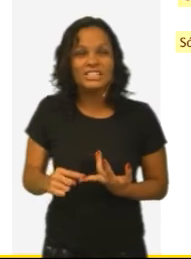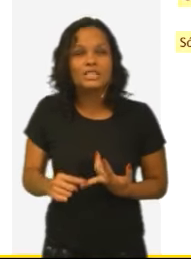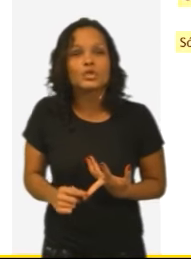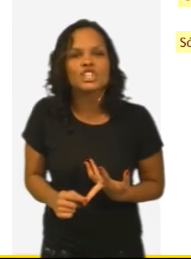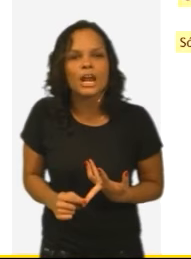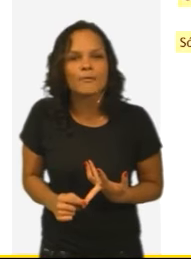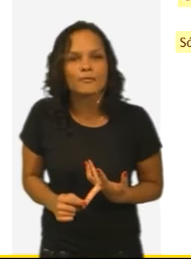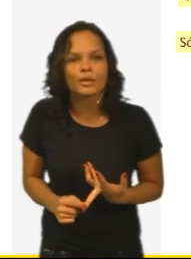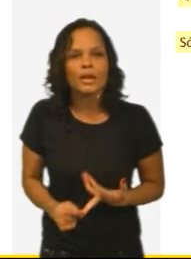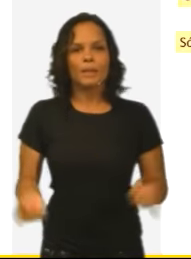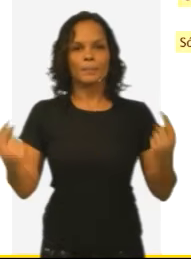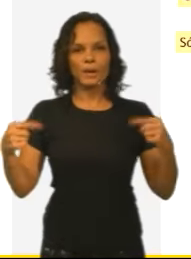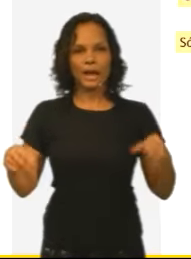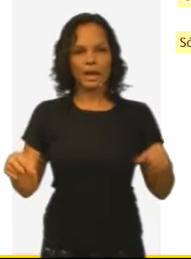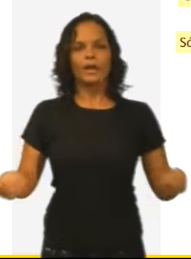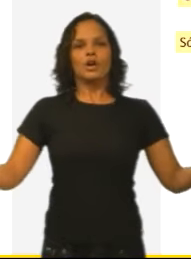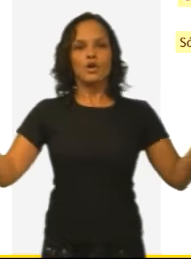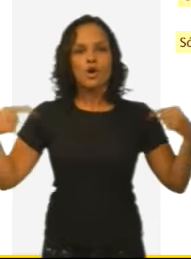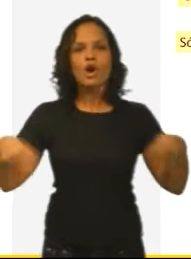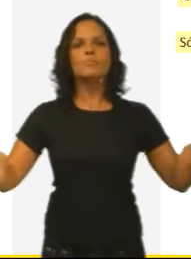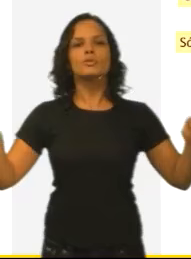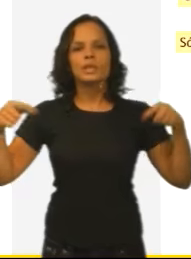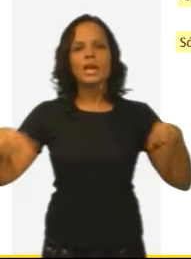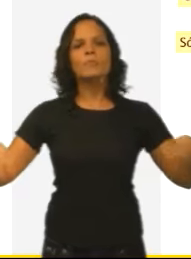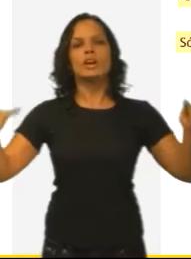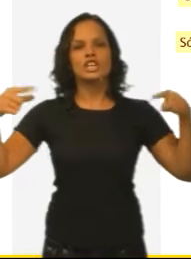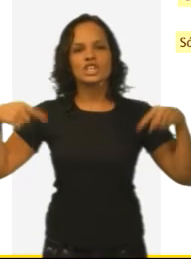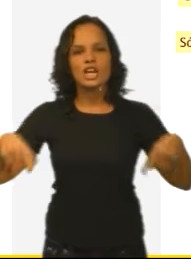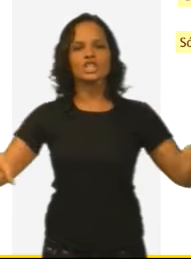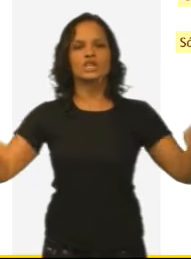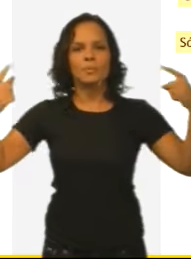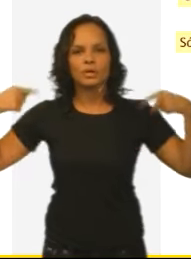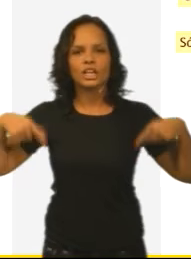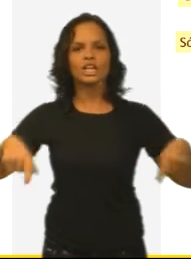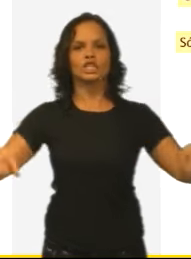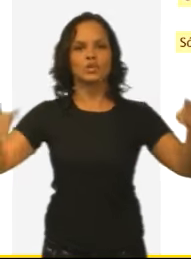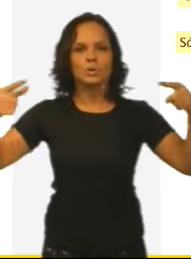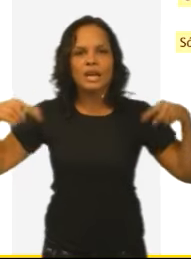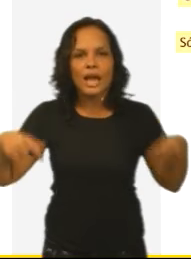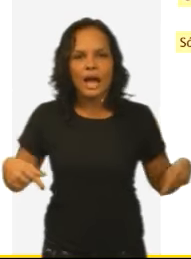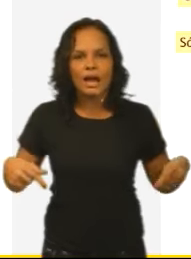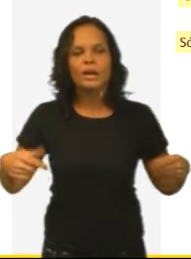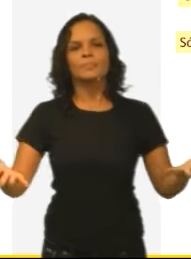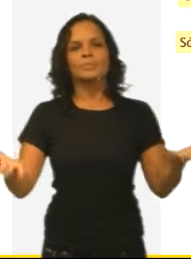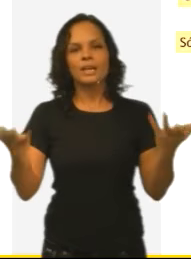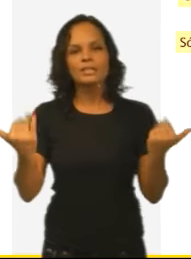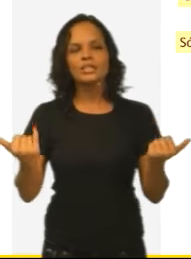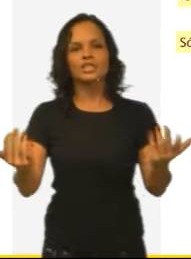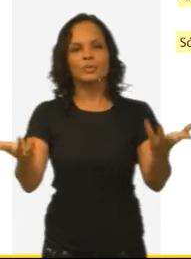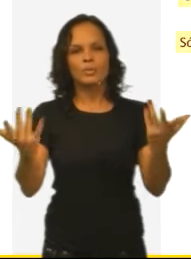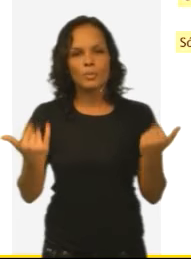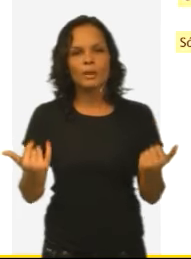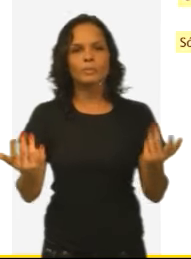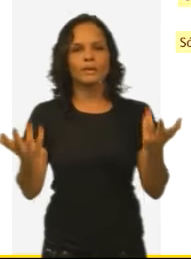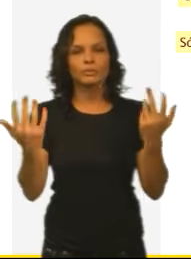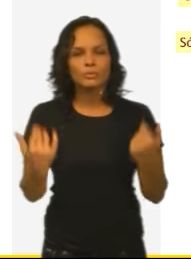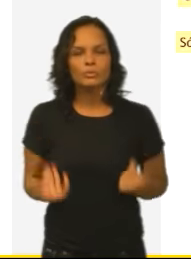que ser o chefe para, como termo regente, importante, nuclear, exigir um complemento ou não